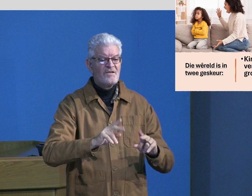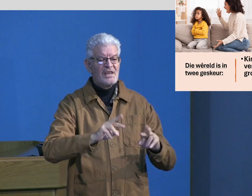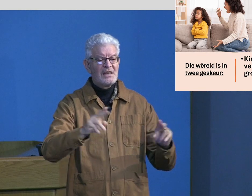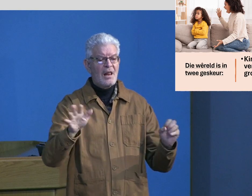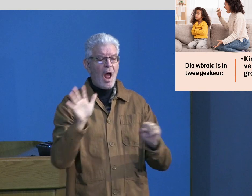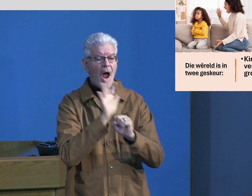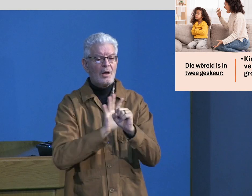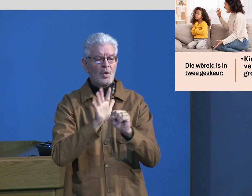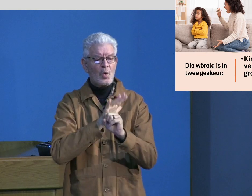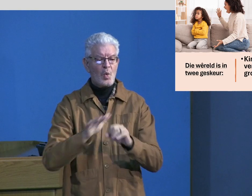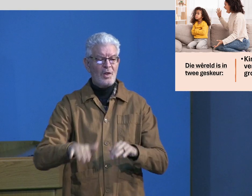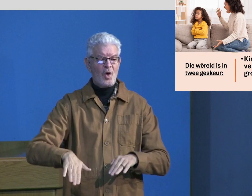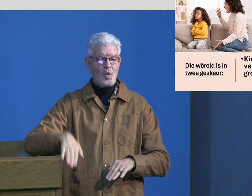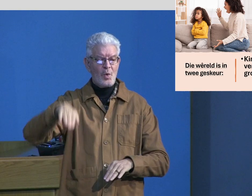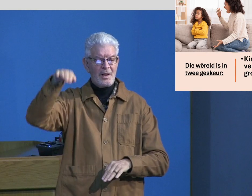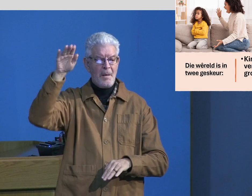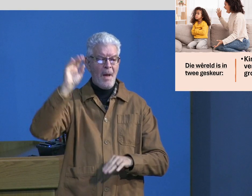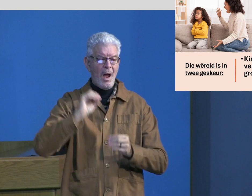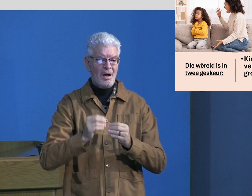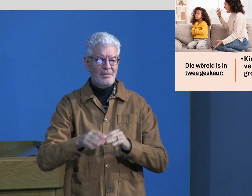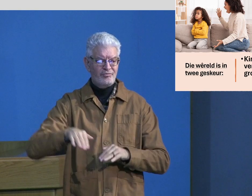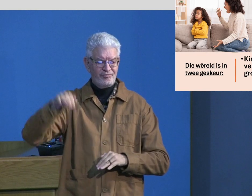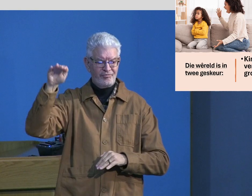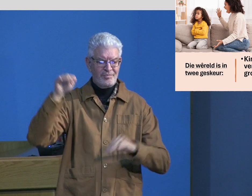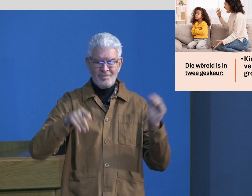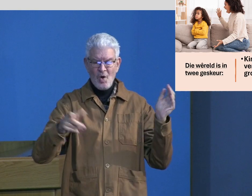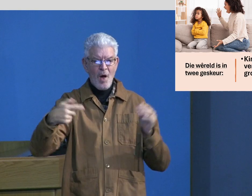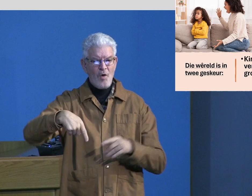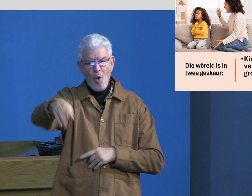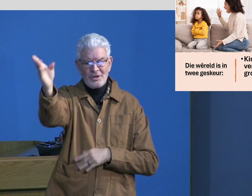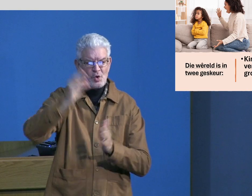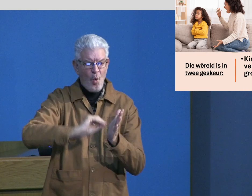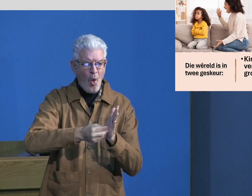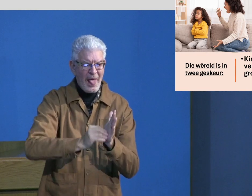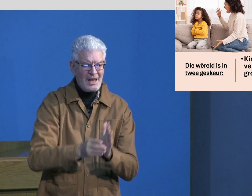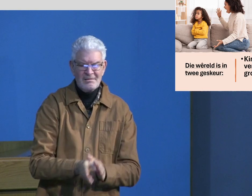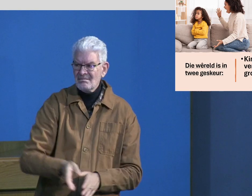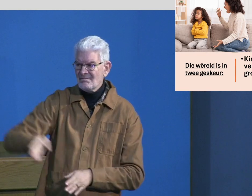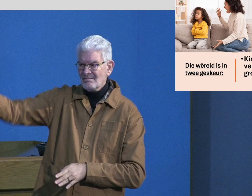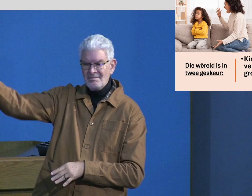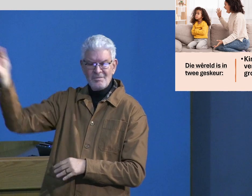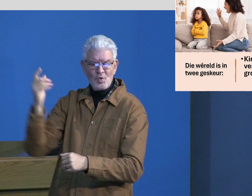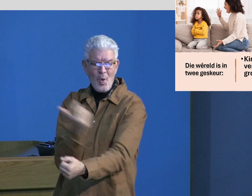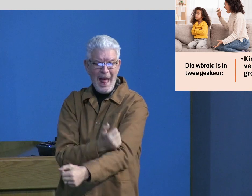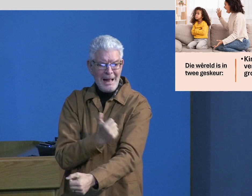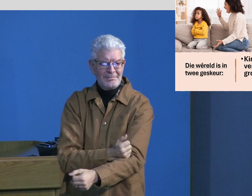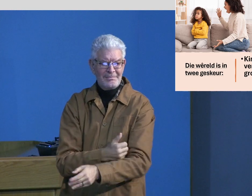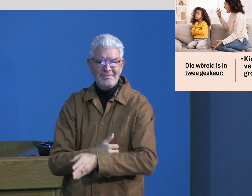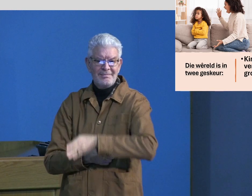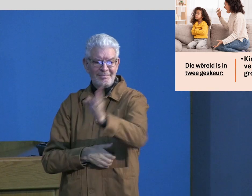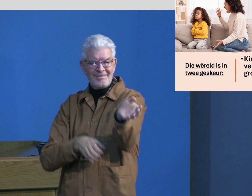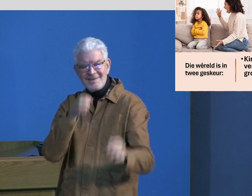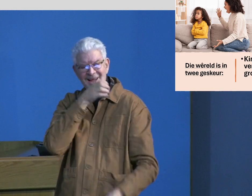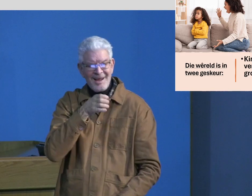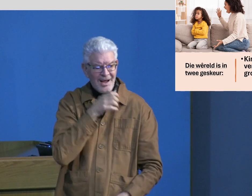Kinders word ook deur verskillende agtergronde groot. party gaan sommer word 'n skollie en die